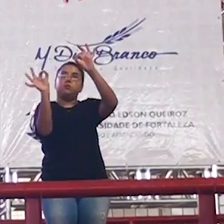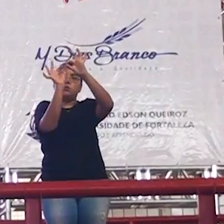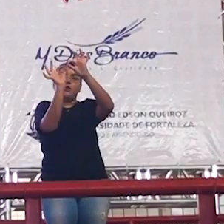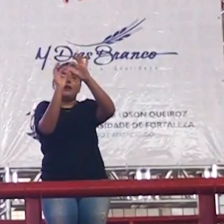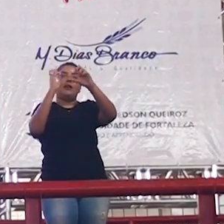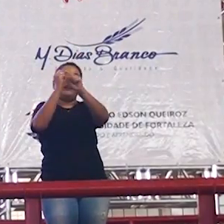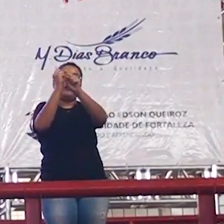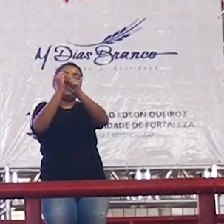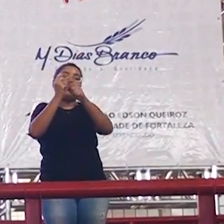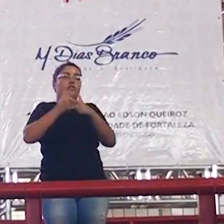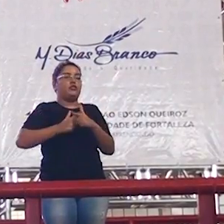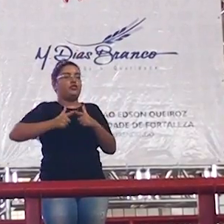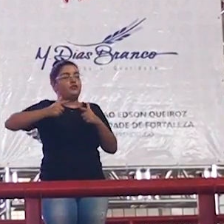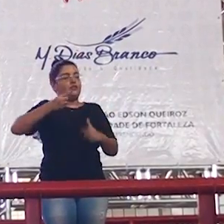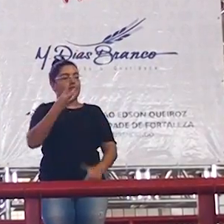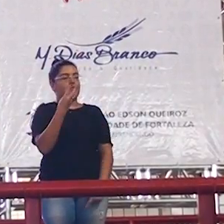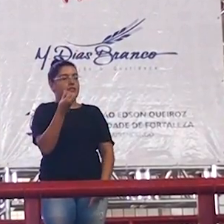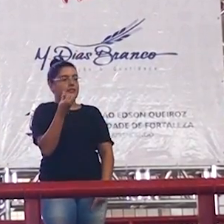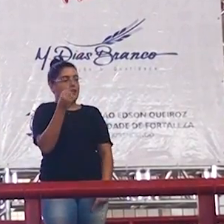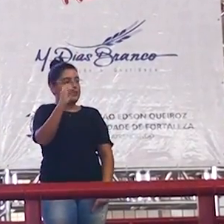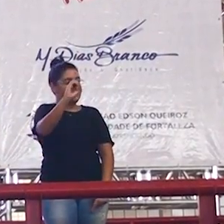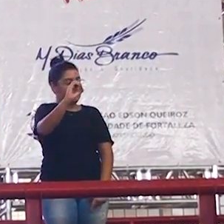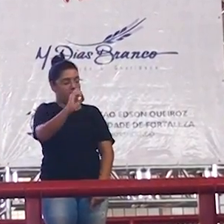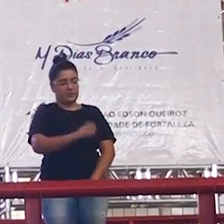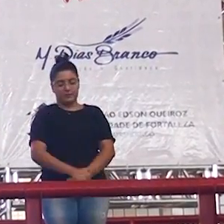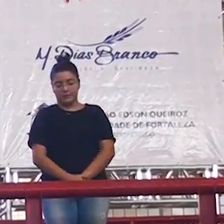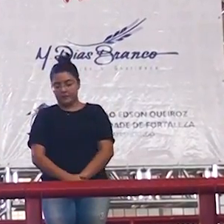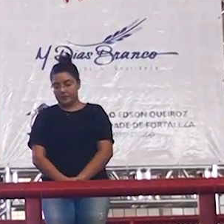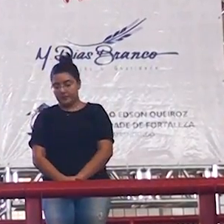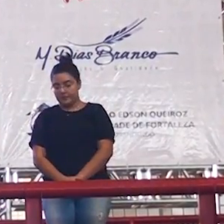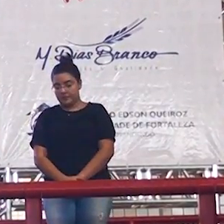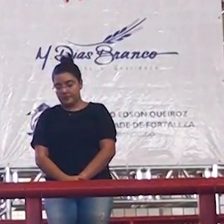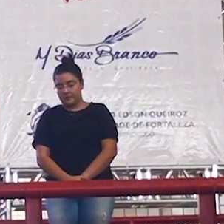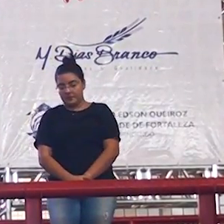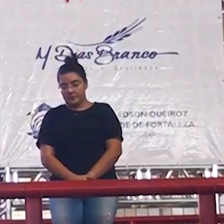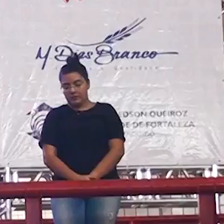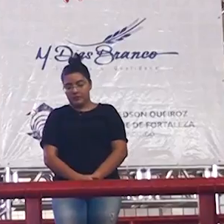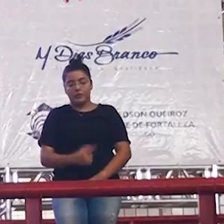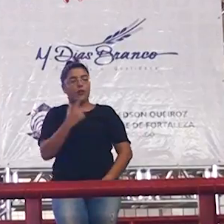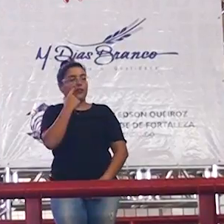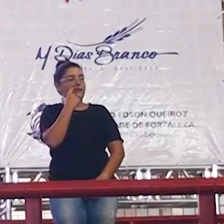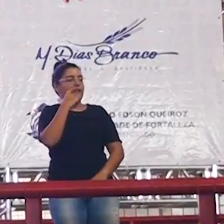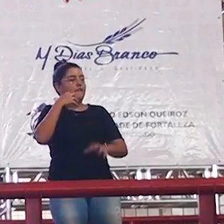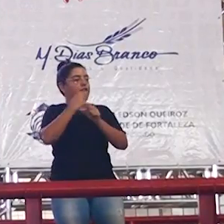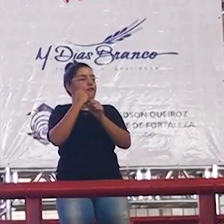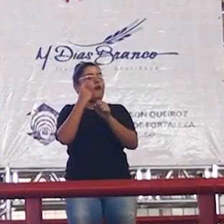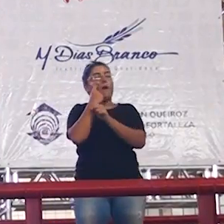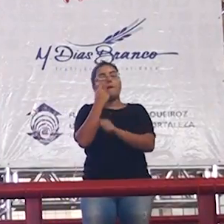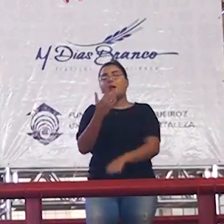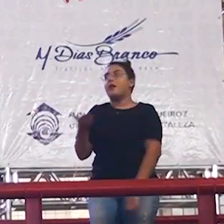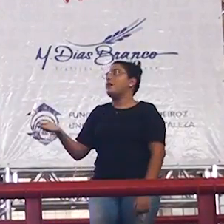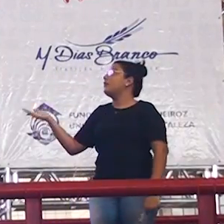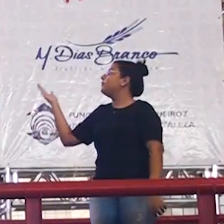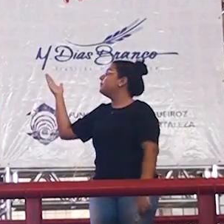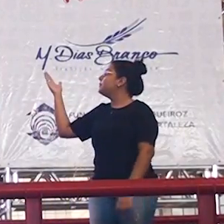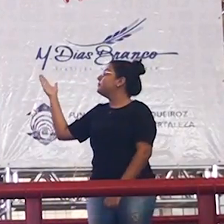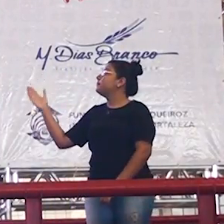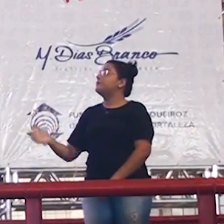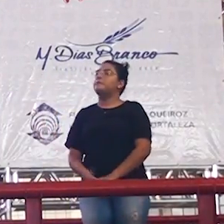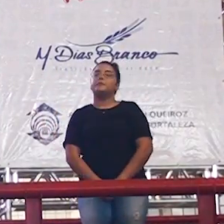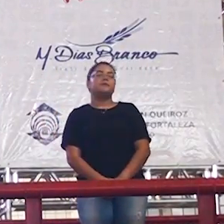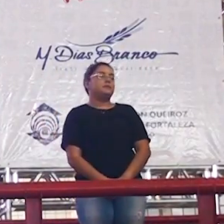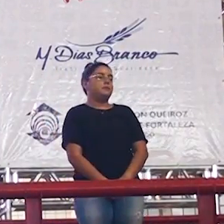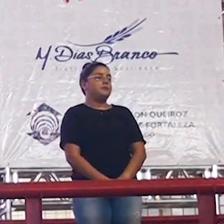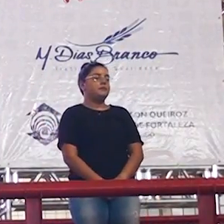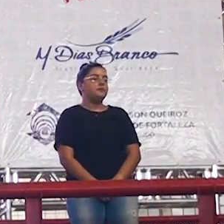por 360. Então, a área de um setor circular é a área do círculo, que